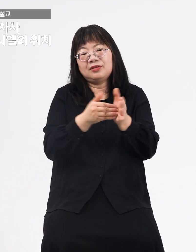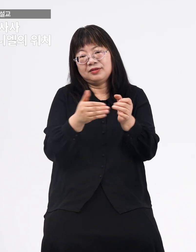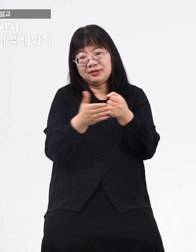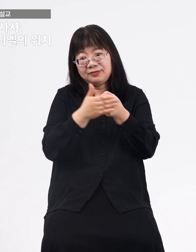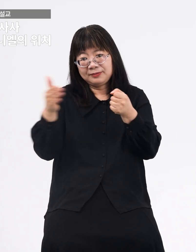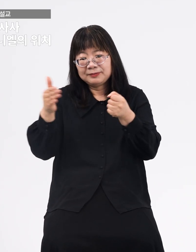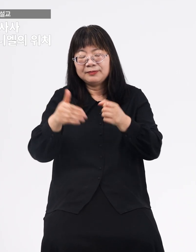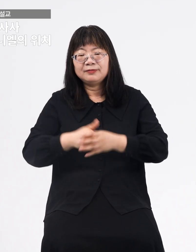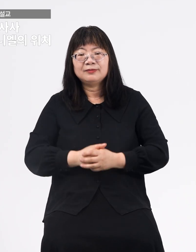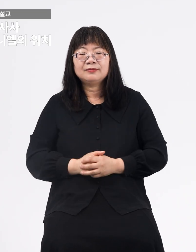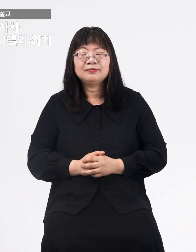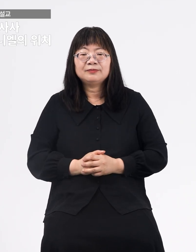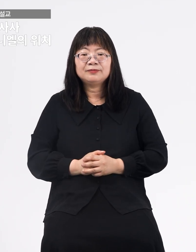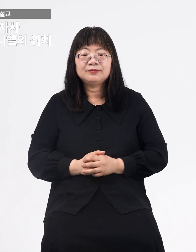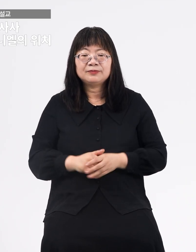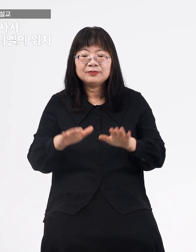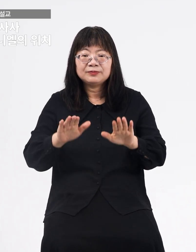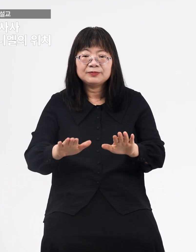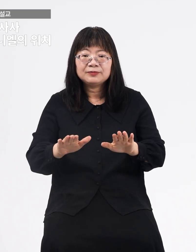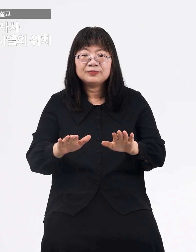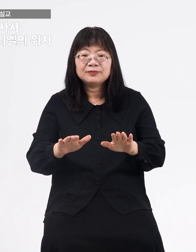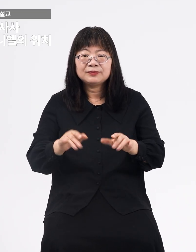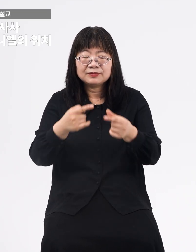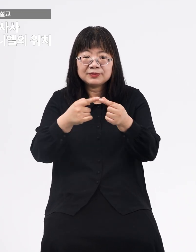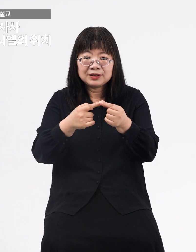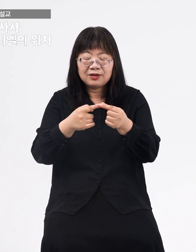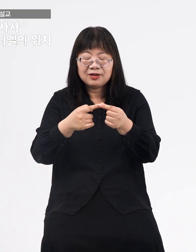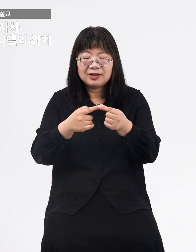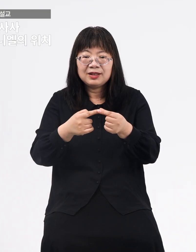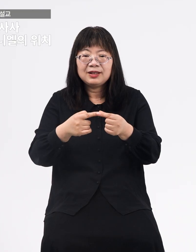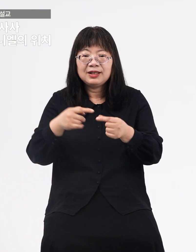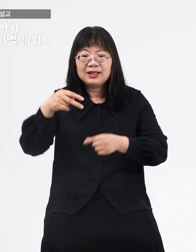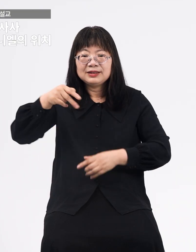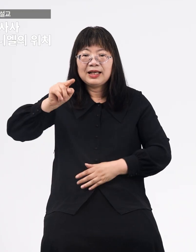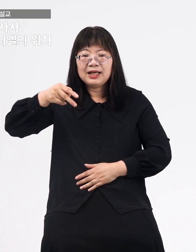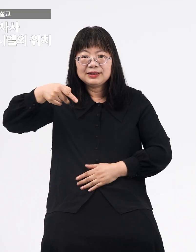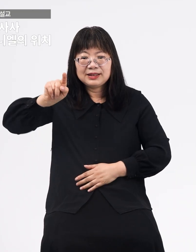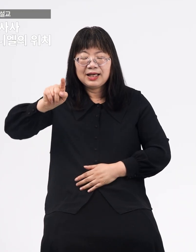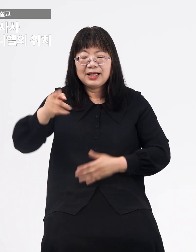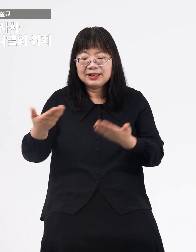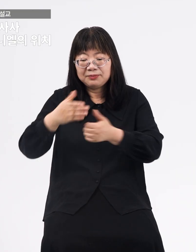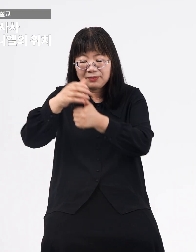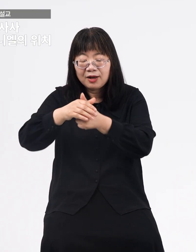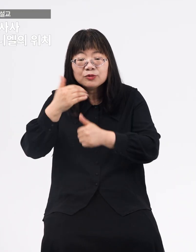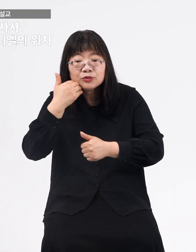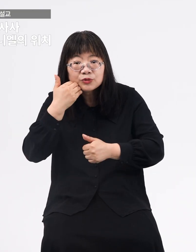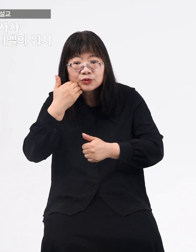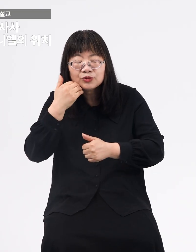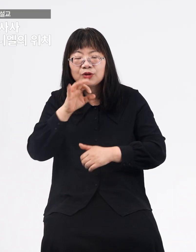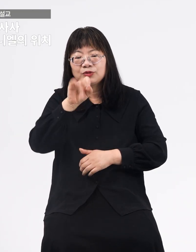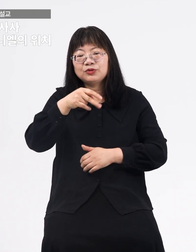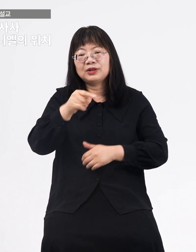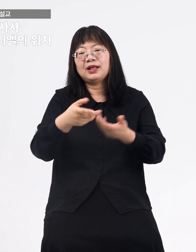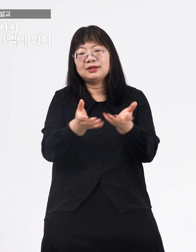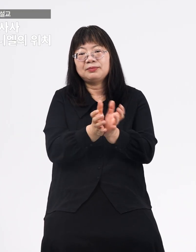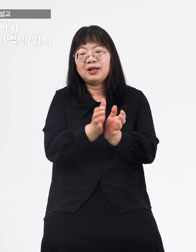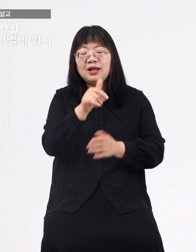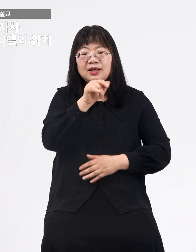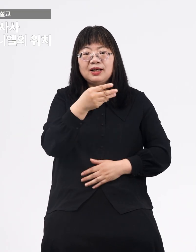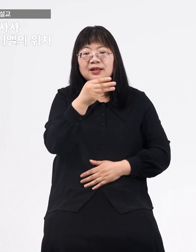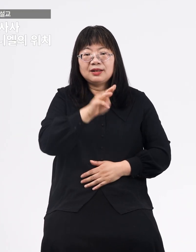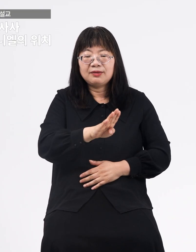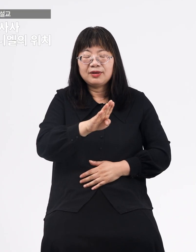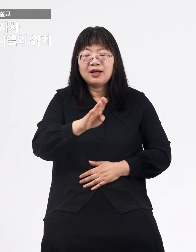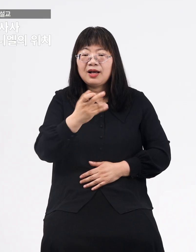때문에 오늘 첫 사사도 그래서 유다 지파에서 소개가 됩니다. 갈렙의 아우 그나스의